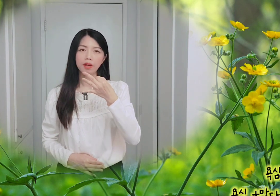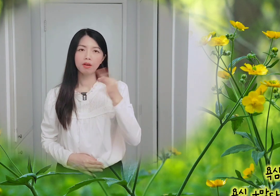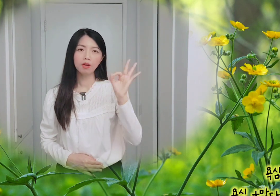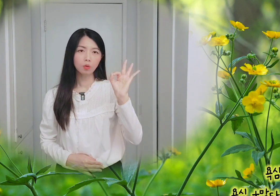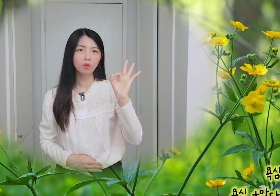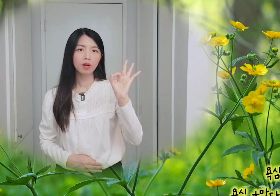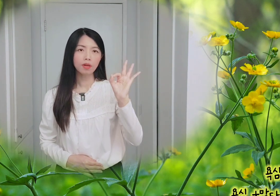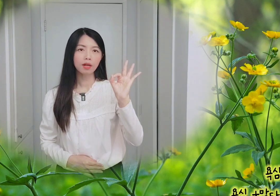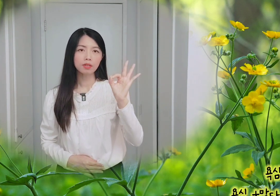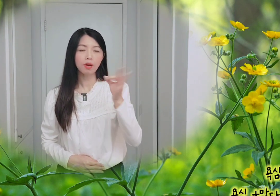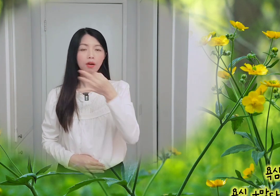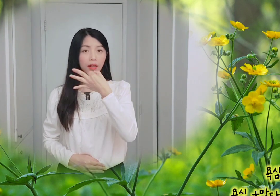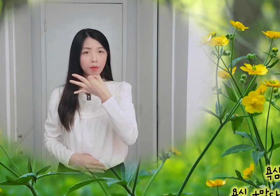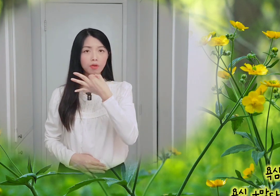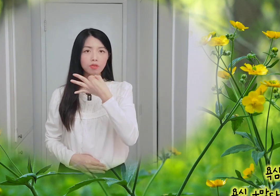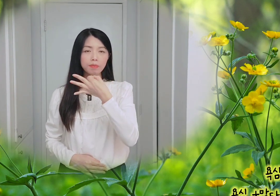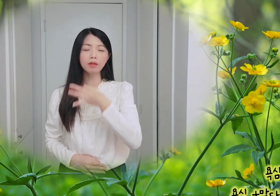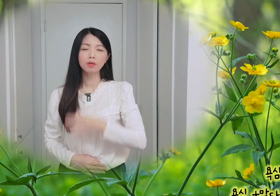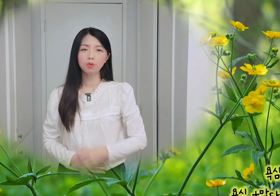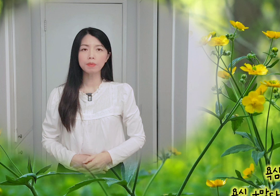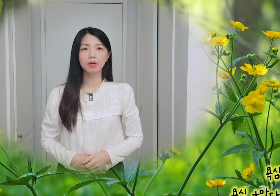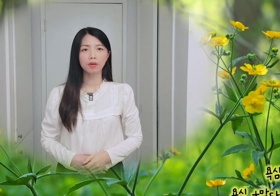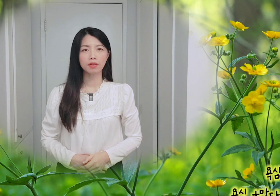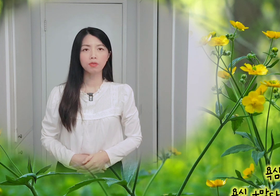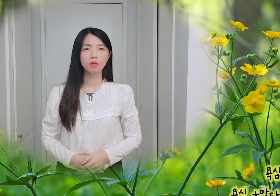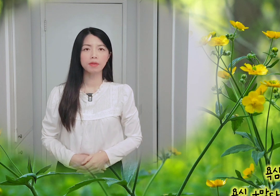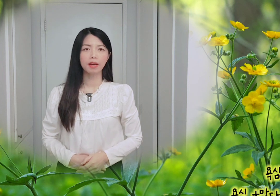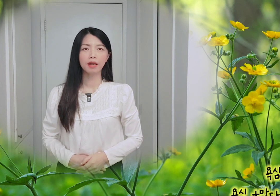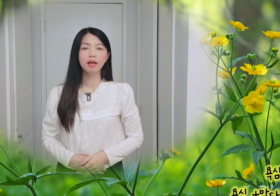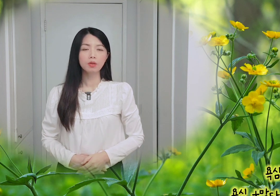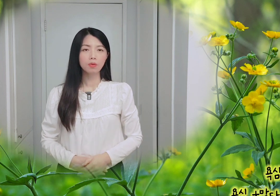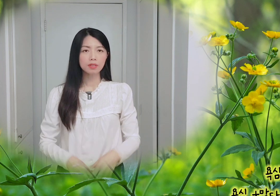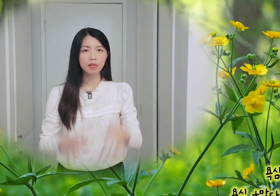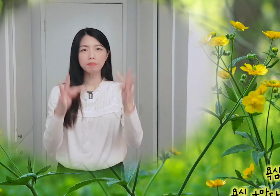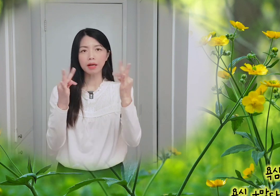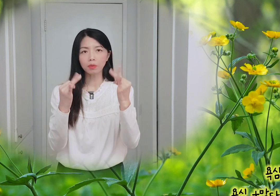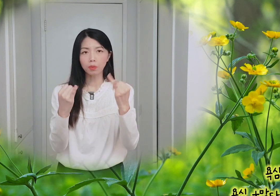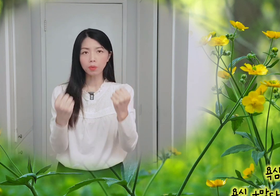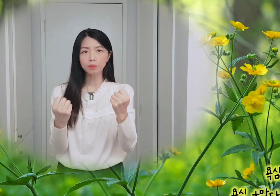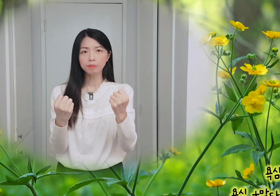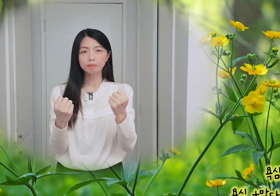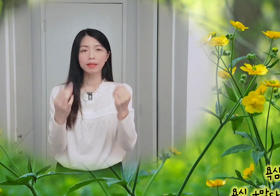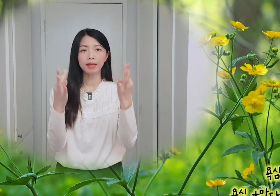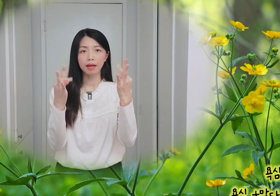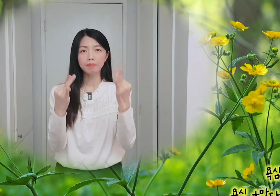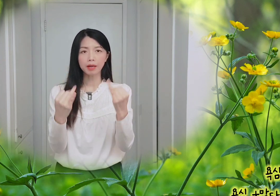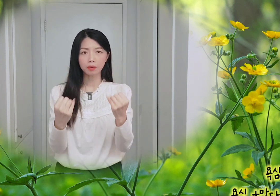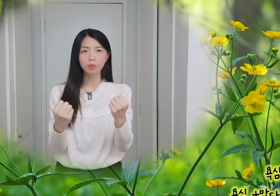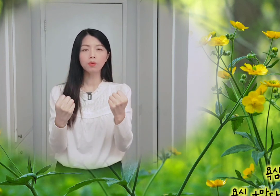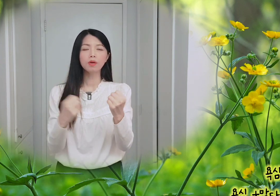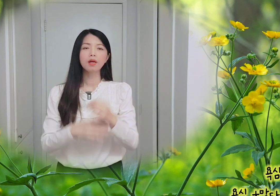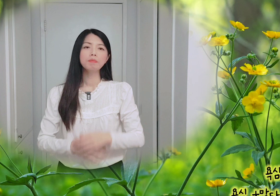깨물어 주시면 돼요. 돈이라고 생각하시고요. 꽉 깨물어 주시면 욕심이라고 하는 뜻의 수어입니다. 욕심 많고,